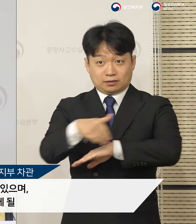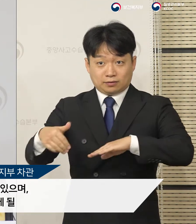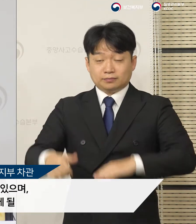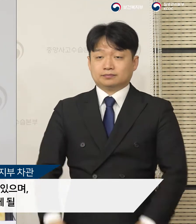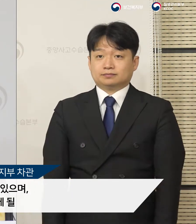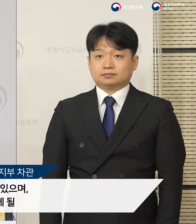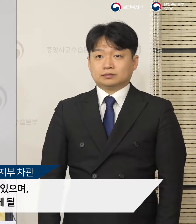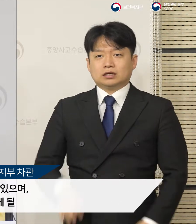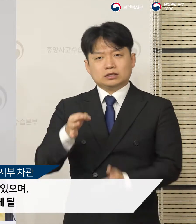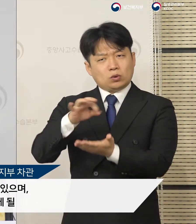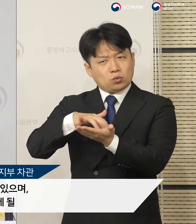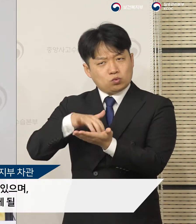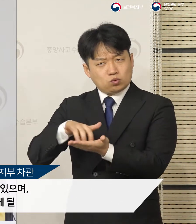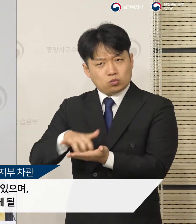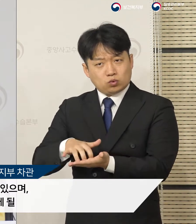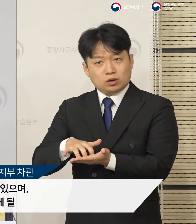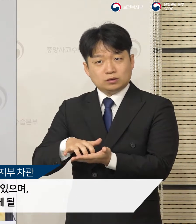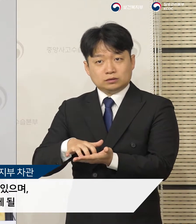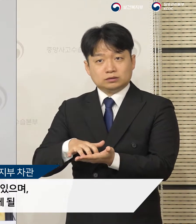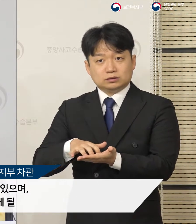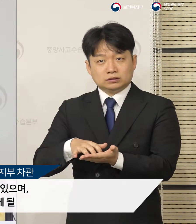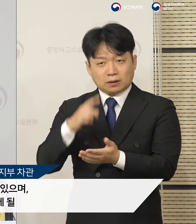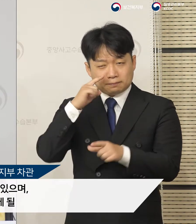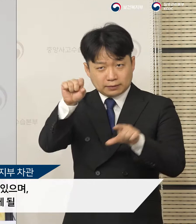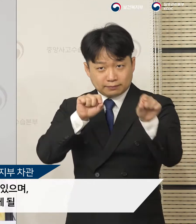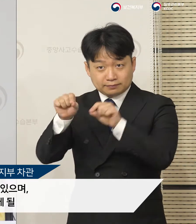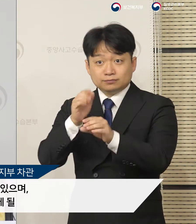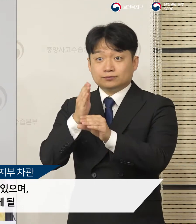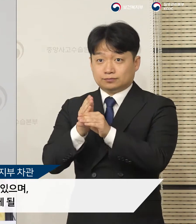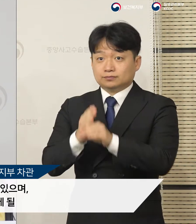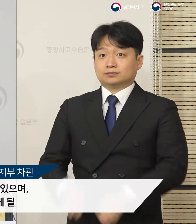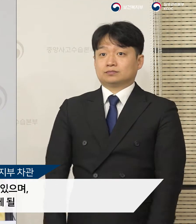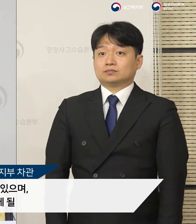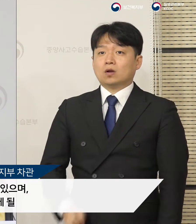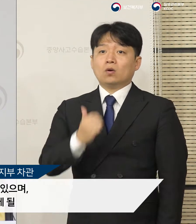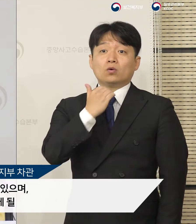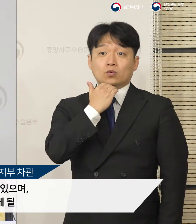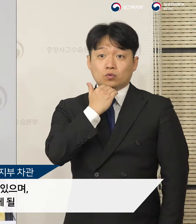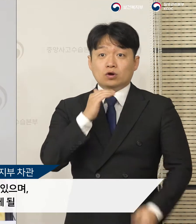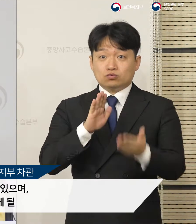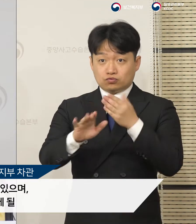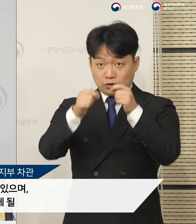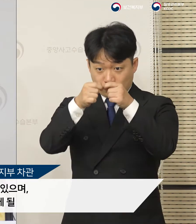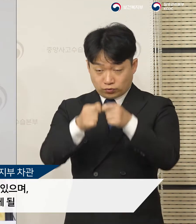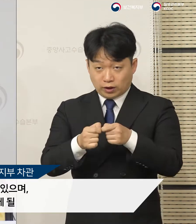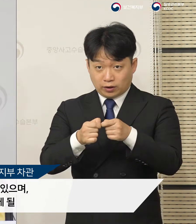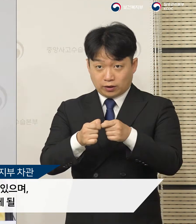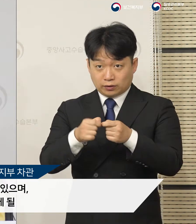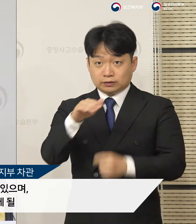현재 손실보상 규모에 대한 파악에 착수하고 있으며 조만간